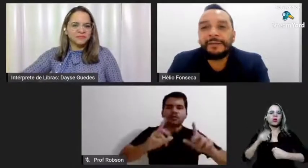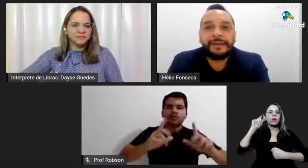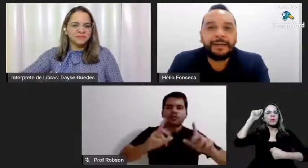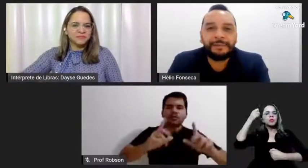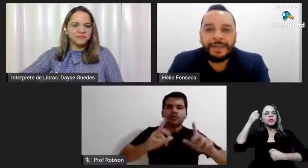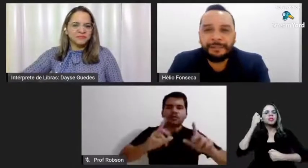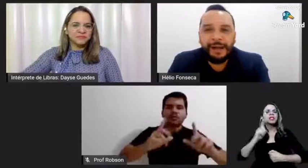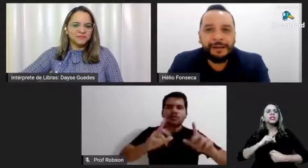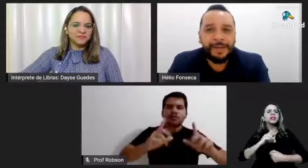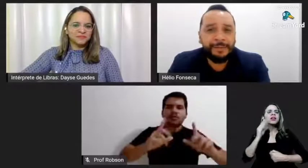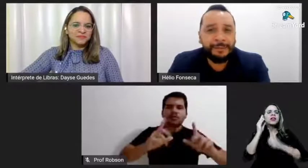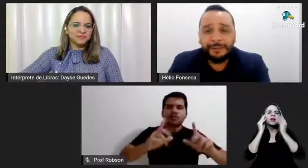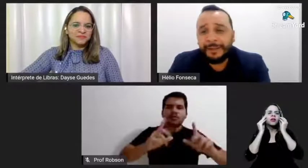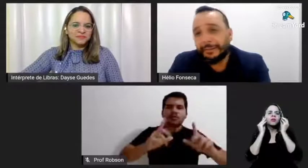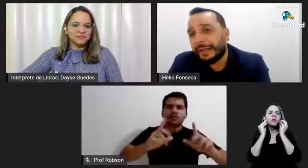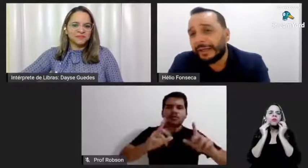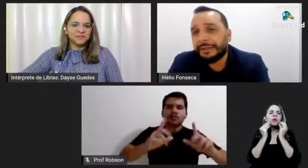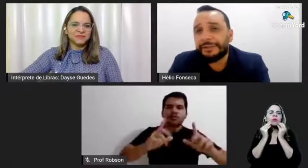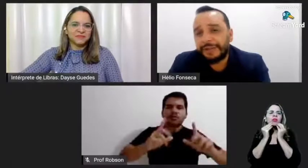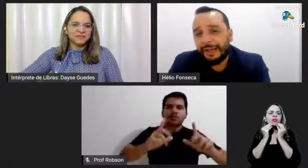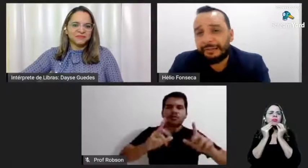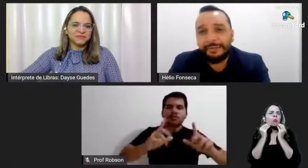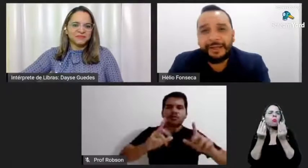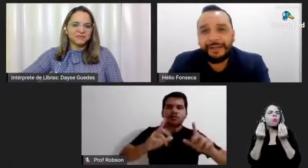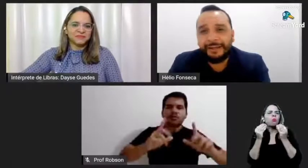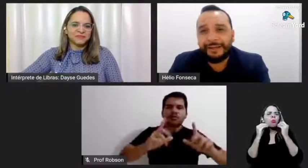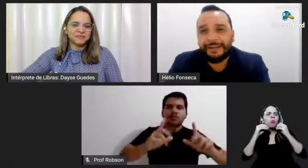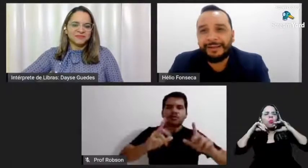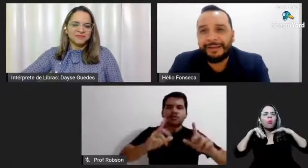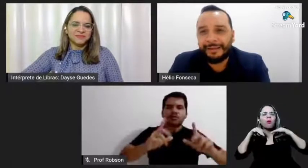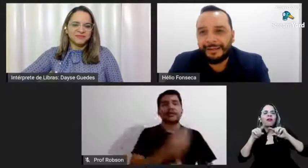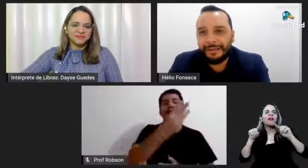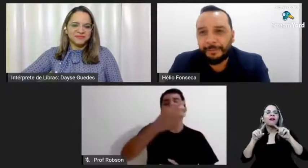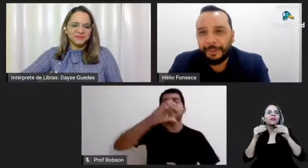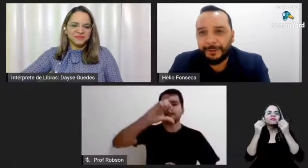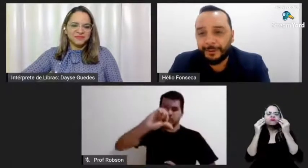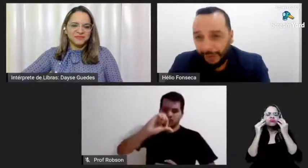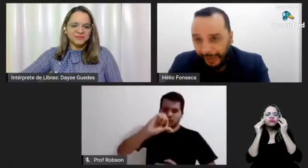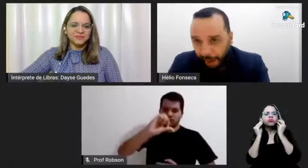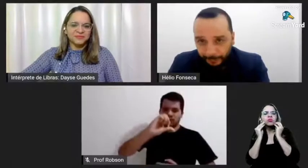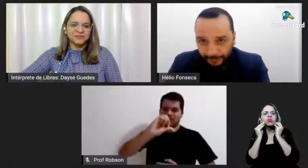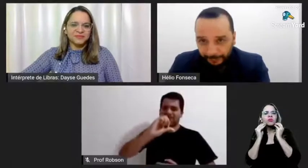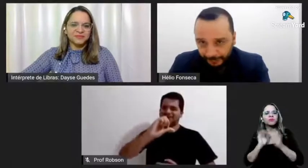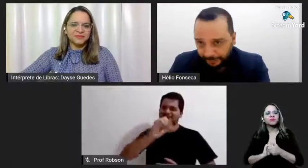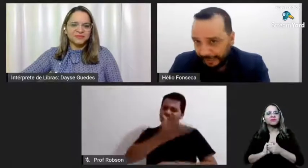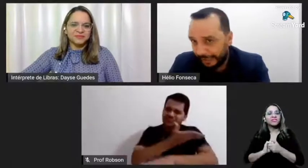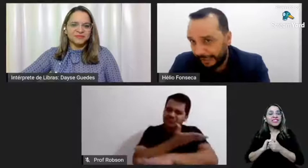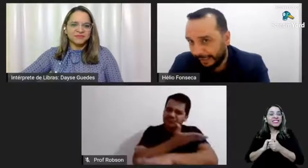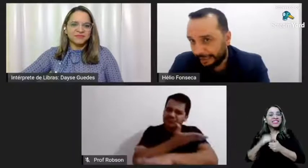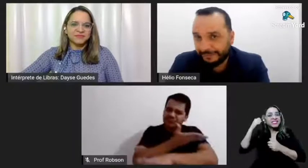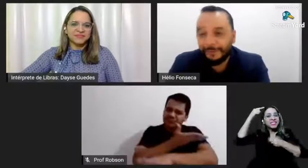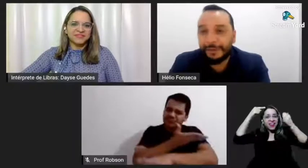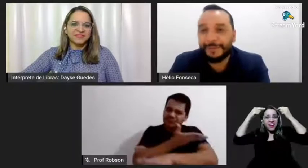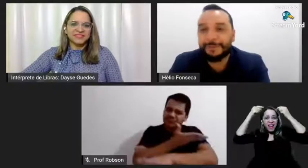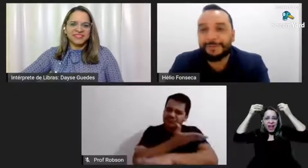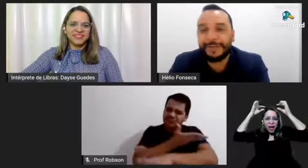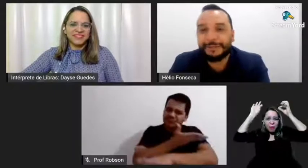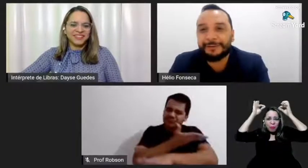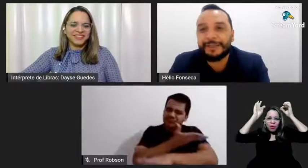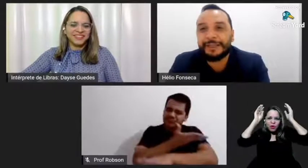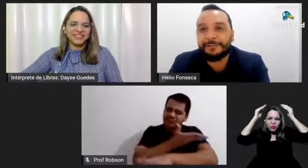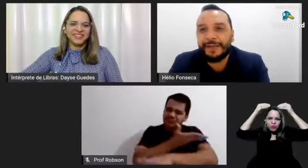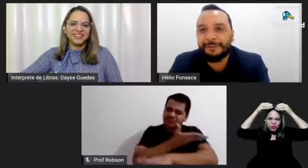barba, minha barba não é tão grande, tá? Eu sou calvo, tô ficando careca, tenho